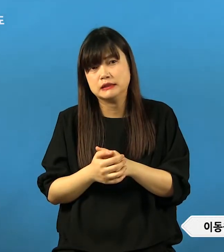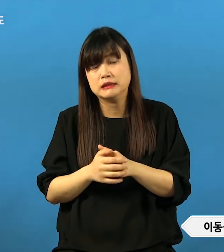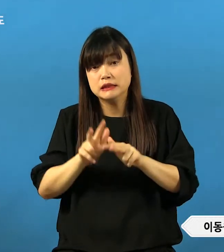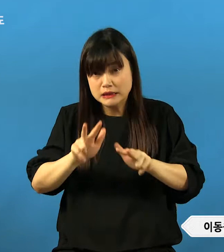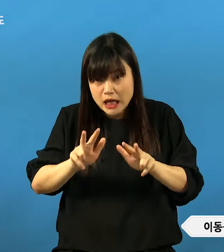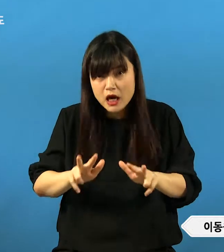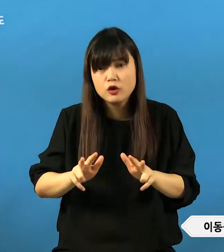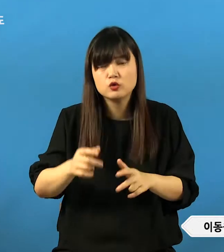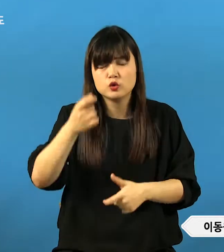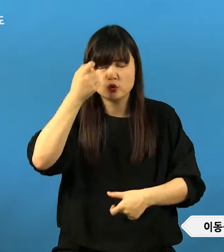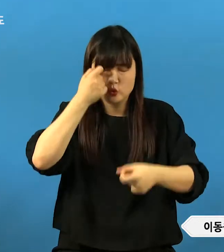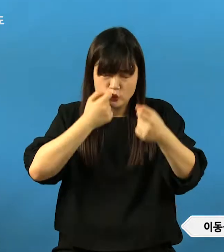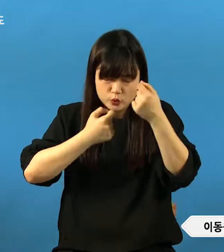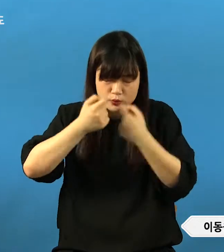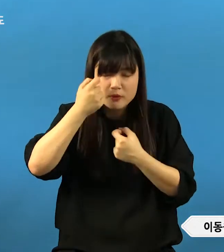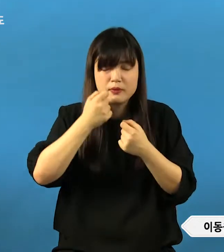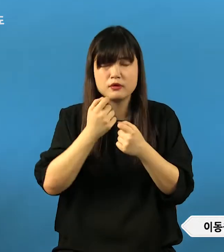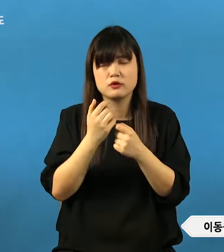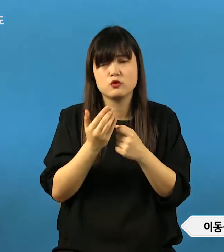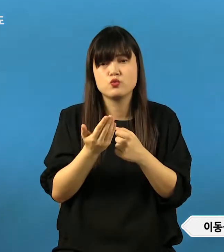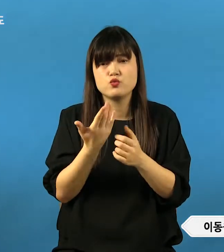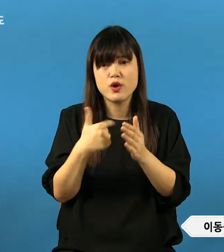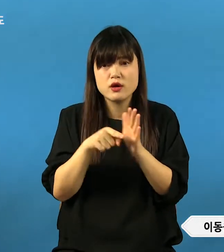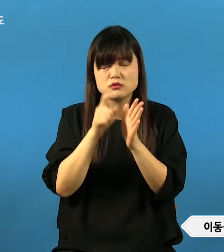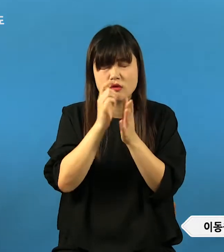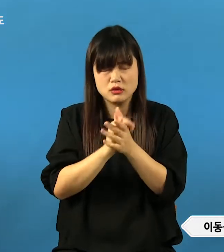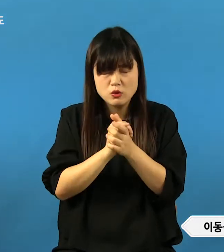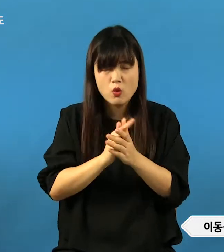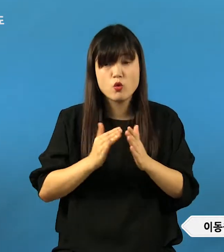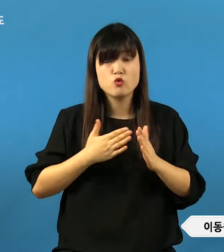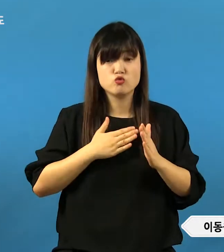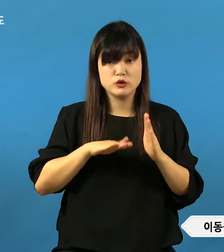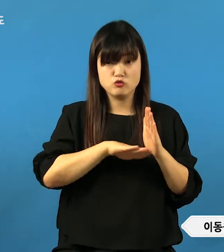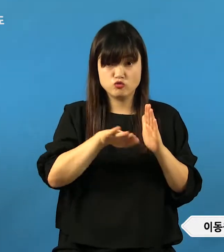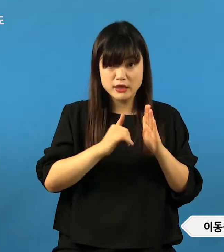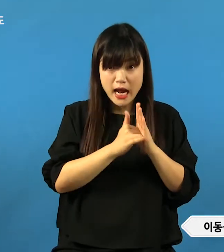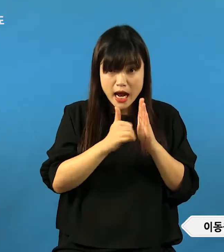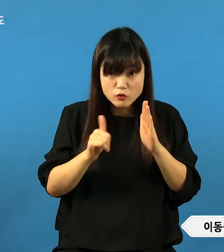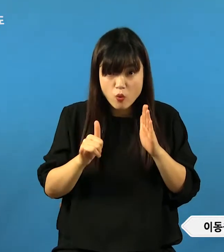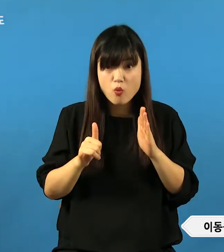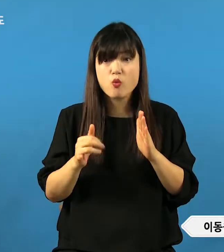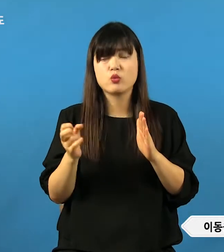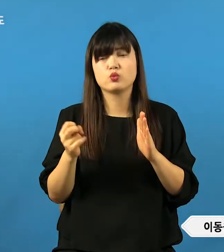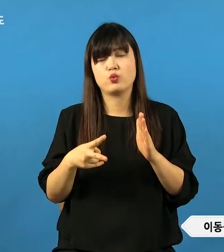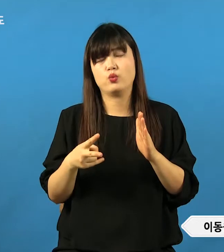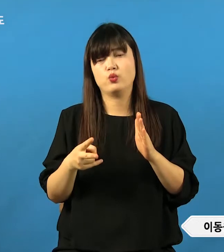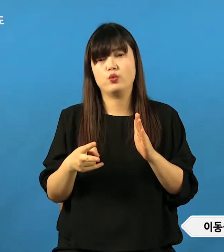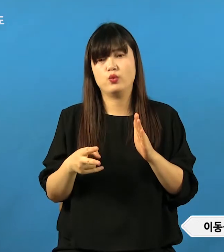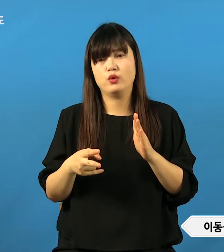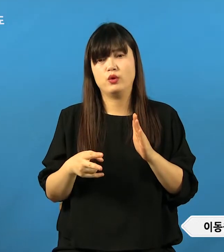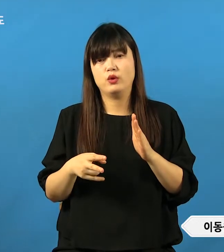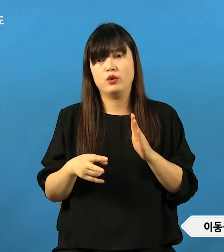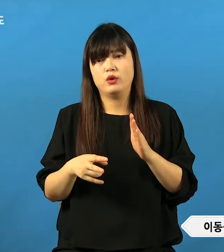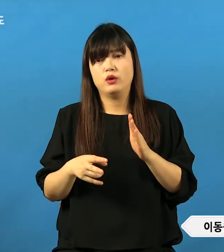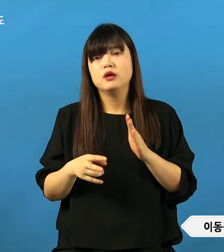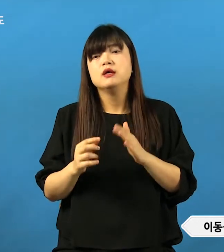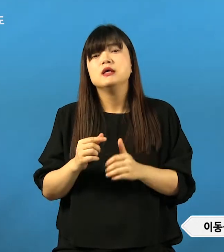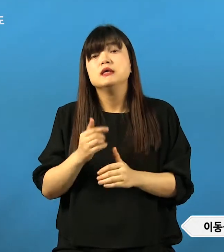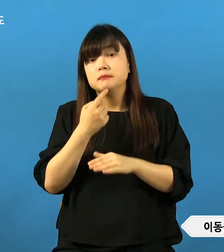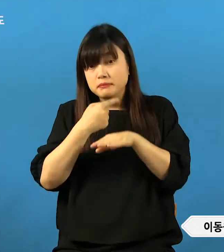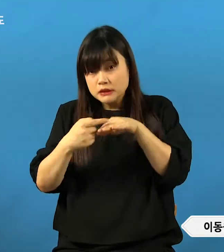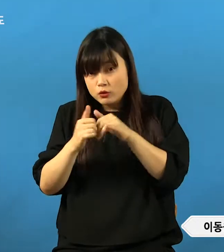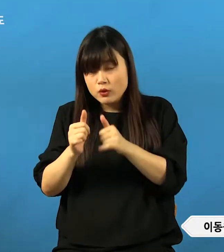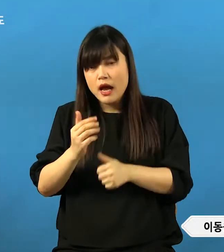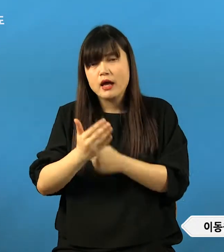그렇다면 이제라도 우리는 눈물을 흘리면서 기도해야 합니다. 우리 가족, 우리 민족들이 그 하나님의